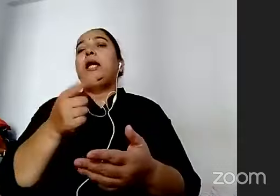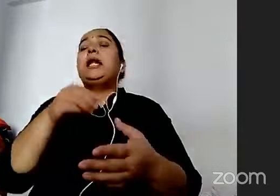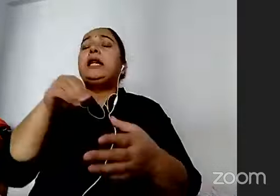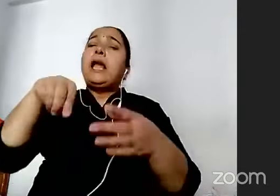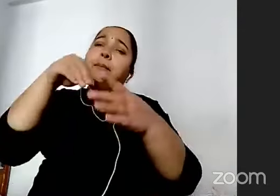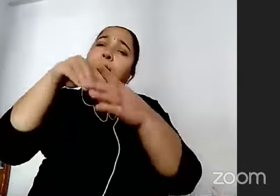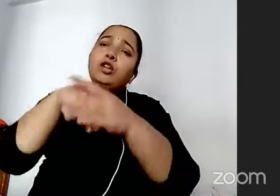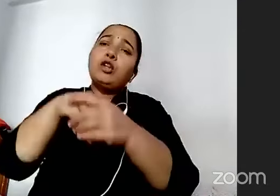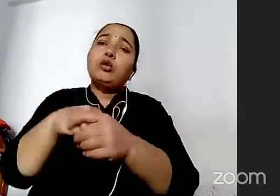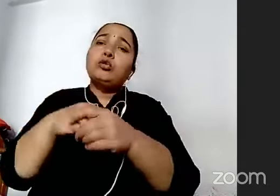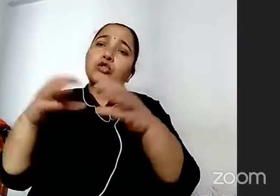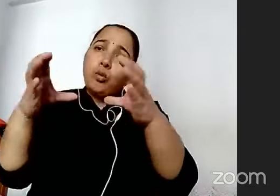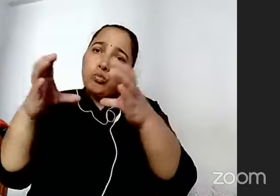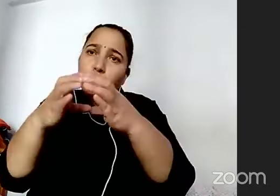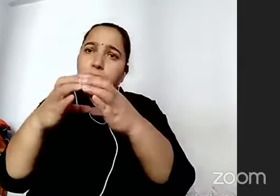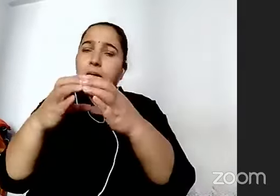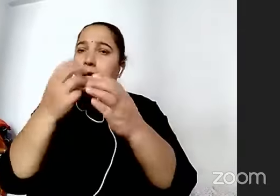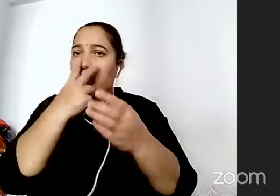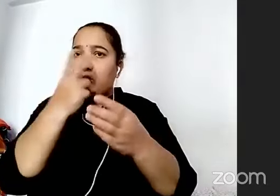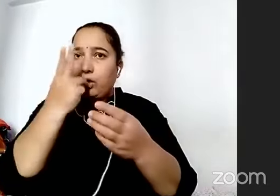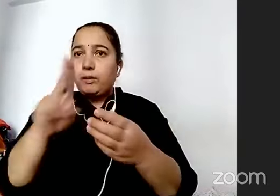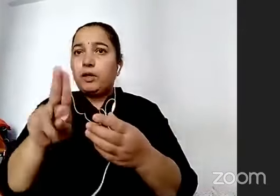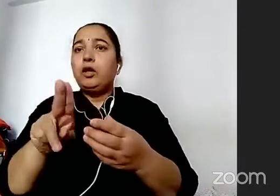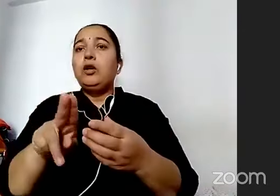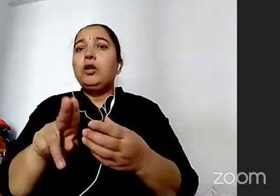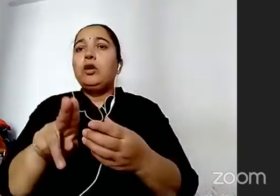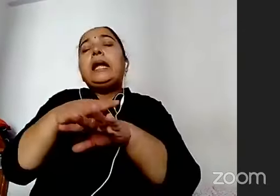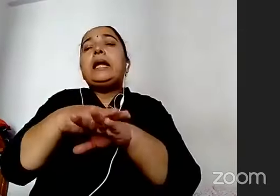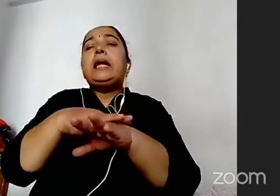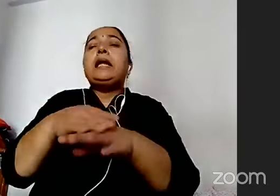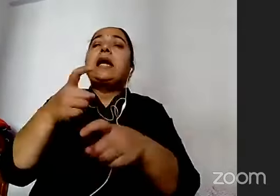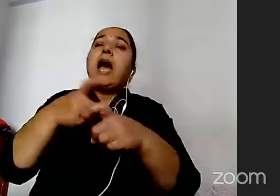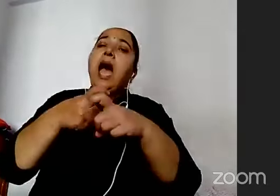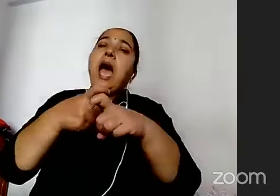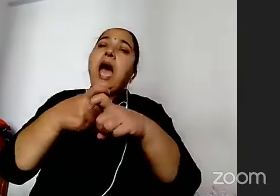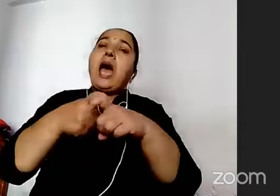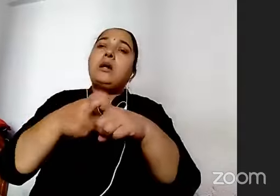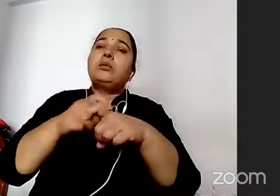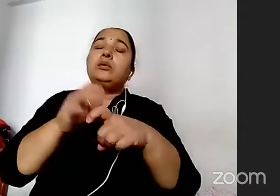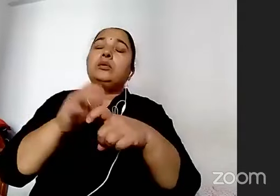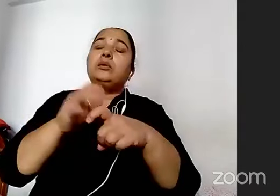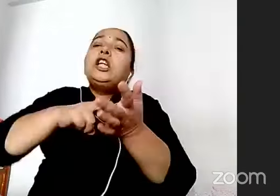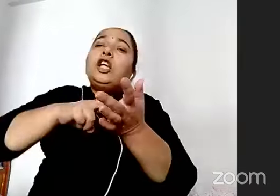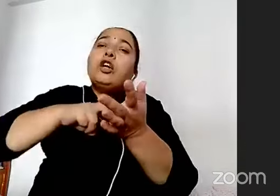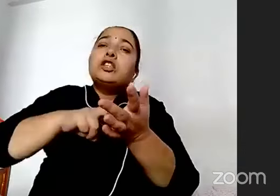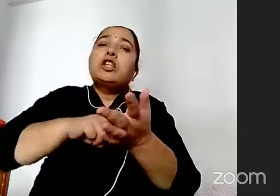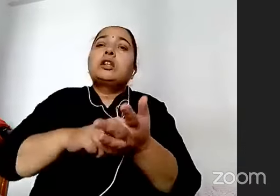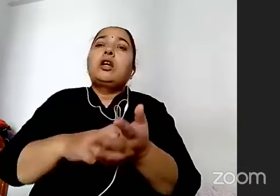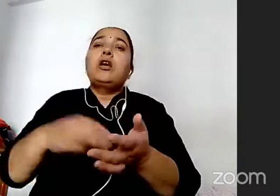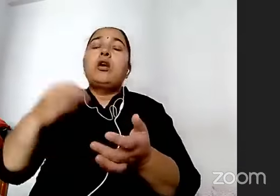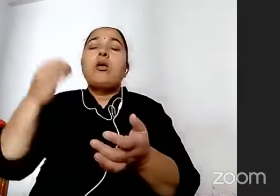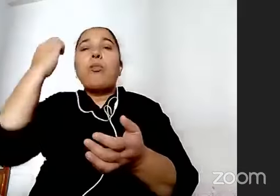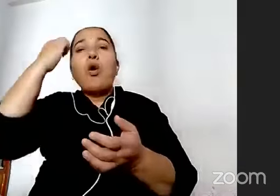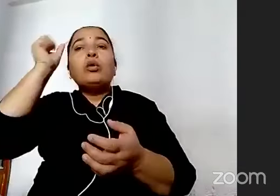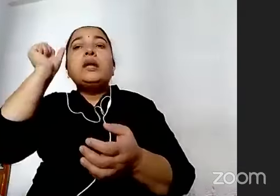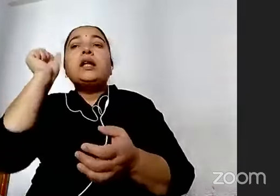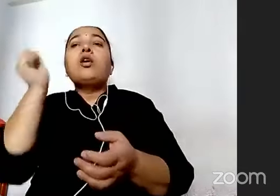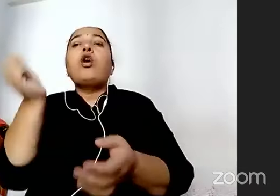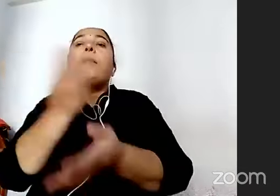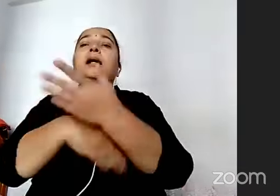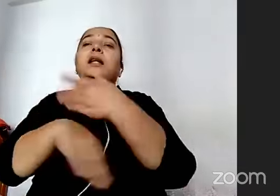हामीले सिभियर डिसेबिलिटी भन्छौँ जसलाई हामीले बौद्धिक अपाङ्गता भएका व्यक्तिहरू होइन मनोसामाजिक अपाङ्गता